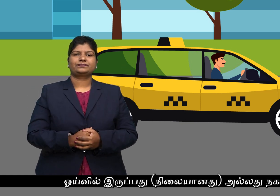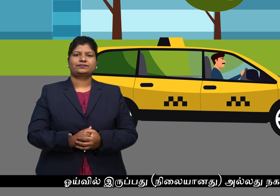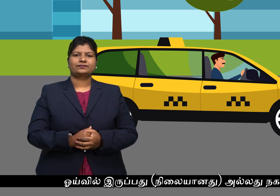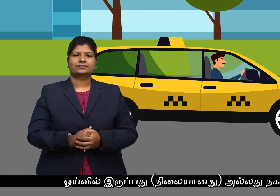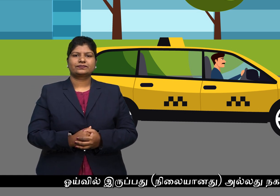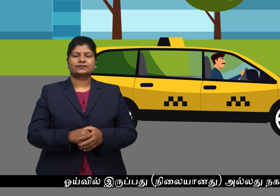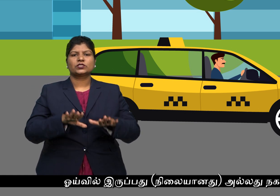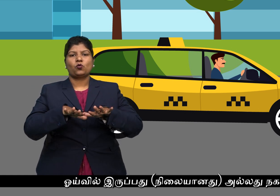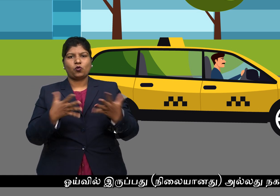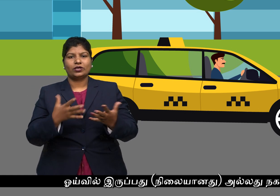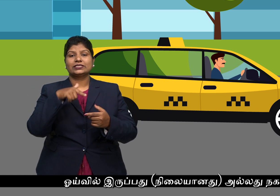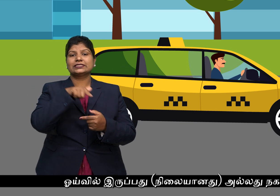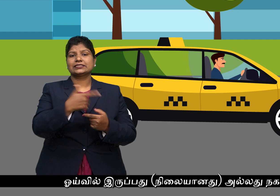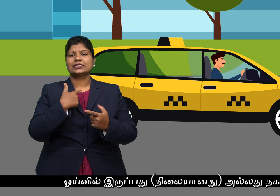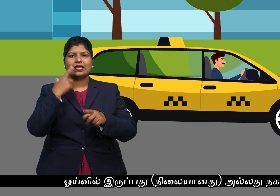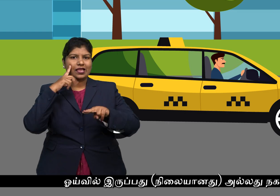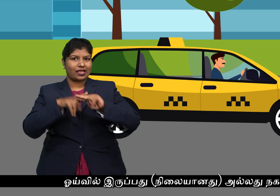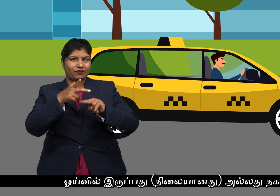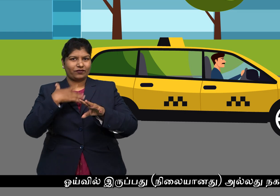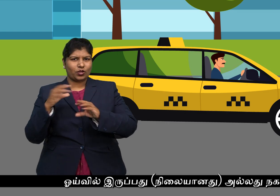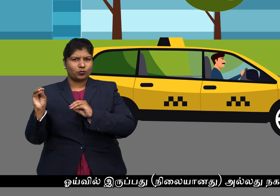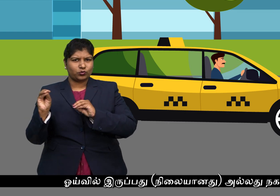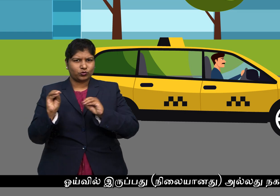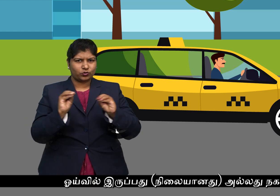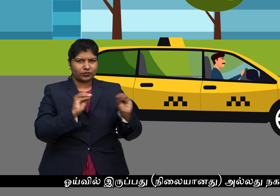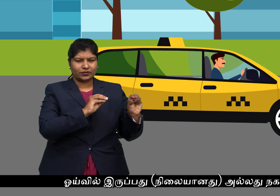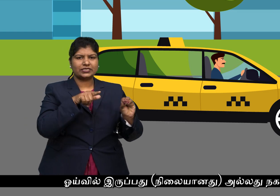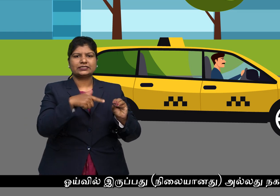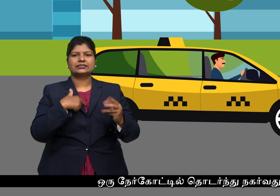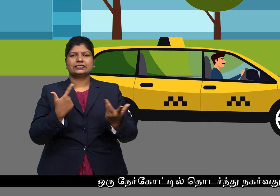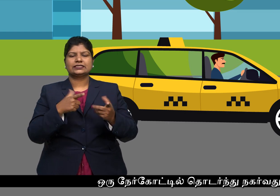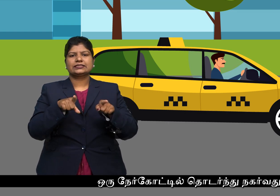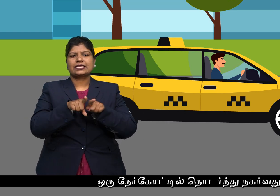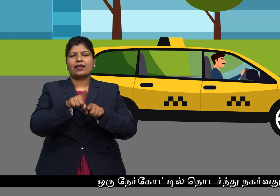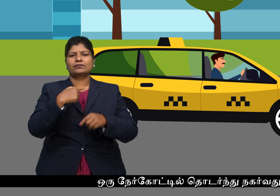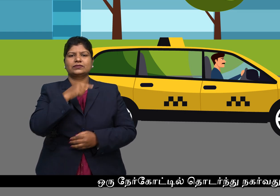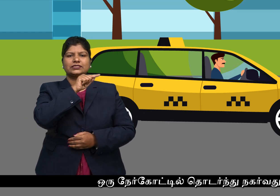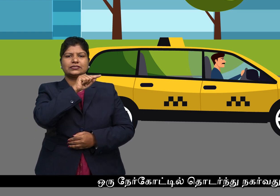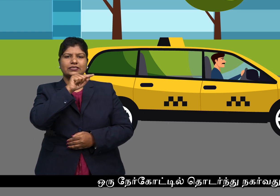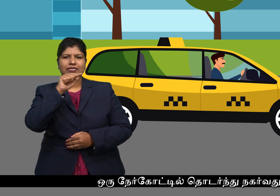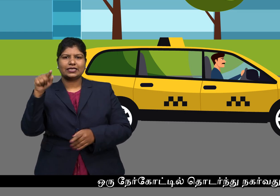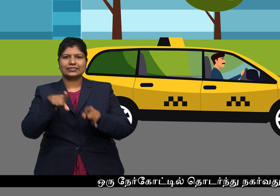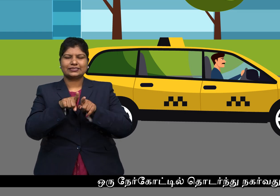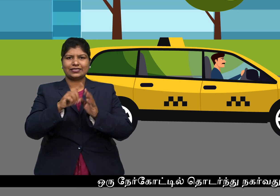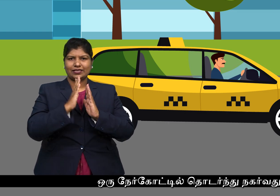ஓய்வில் இருப்பது, அதாவது நிலையானது, அல்லது நகர்ந்தால் ஒரு நேர்கோட்டில் தொடர்ந்து நகர்வது.